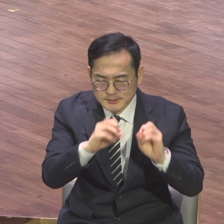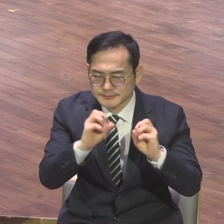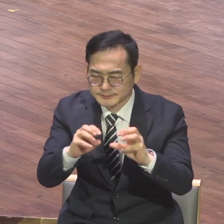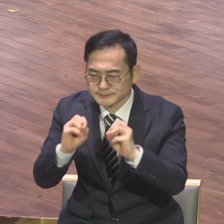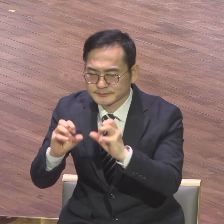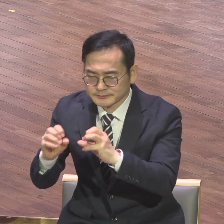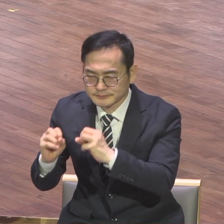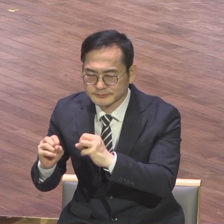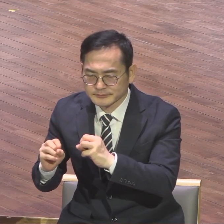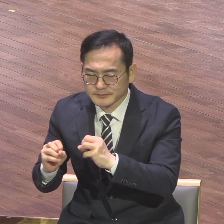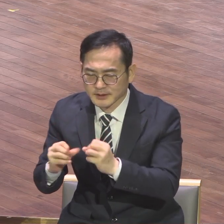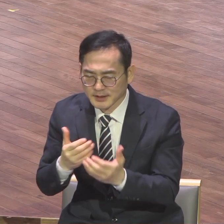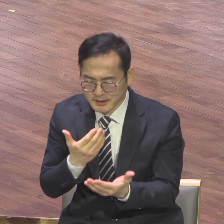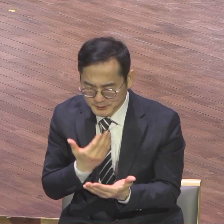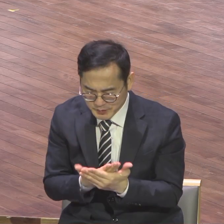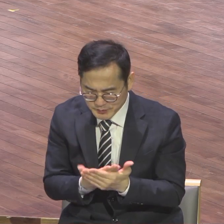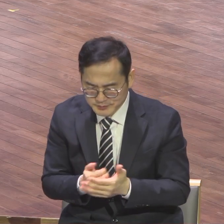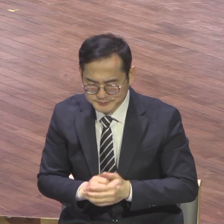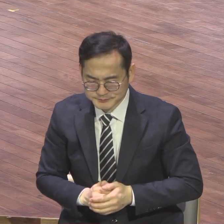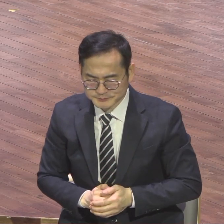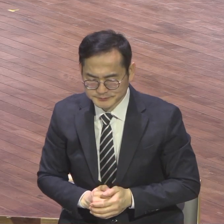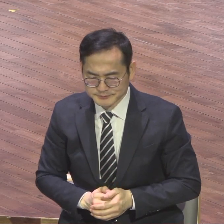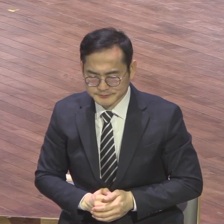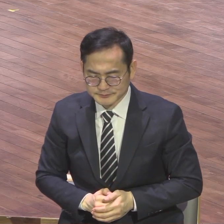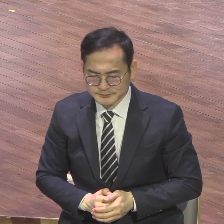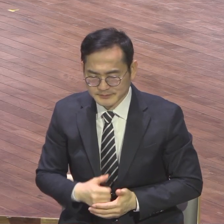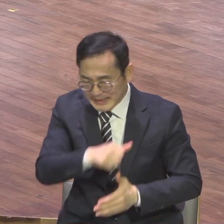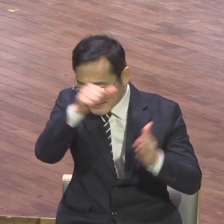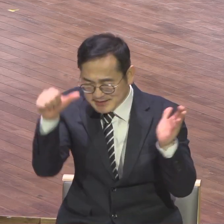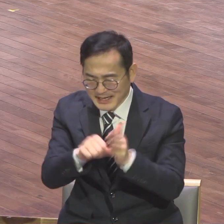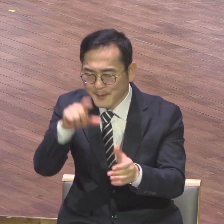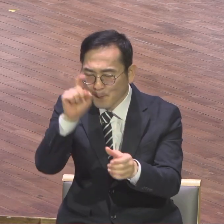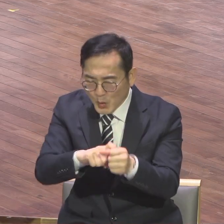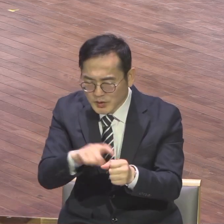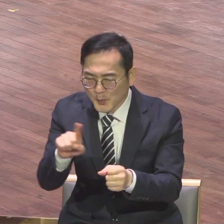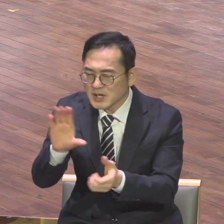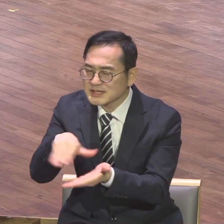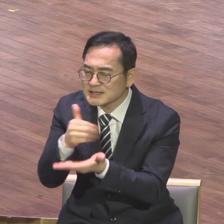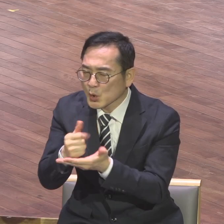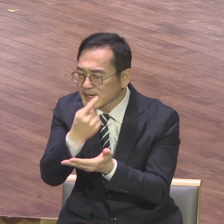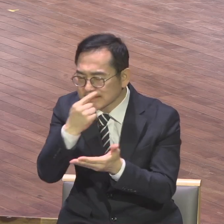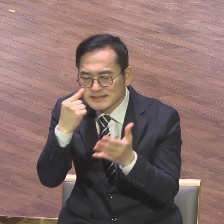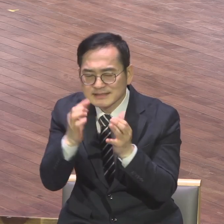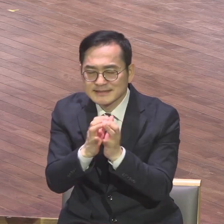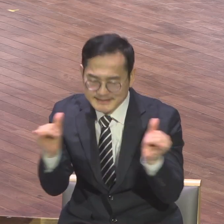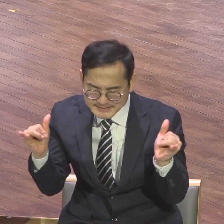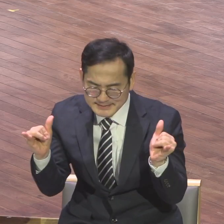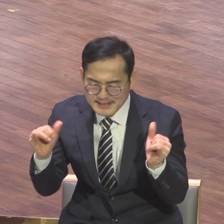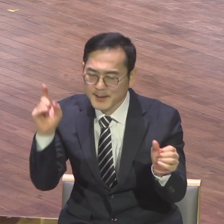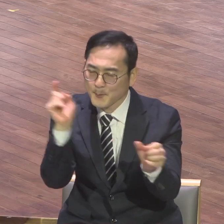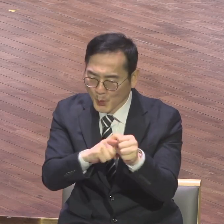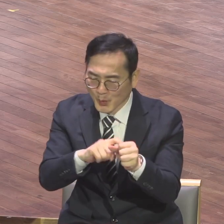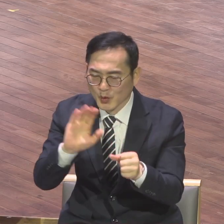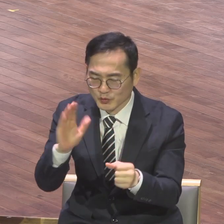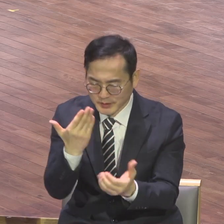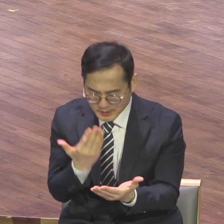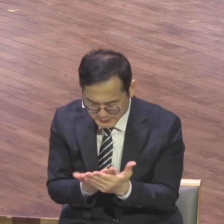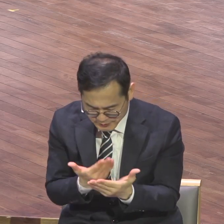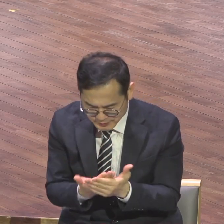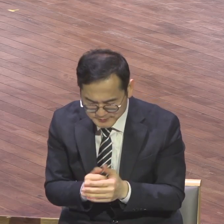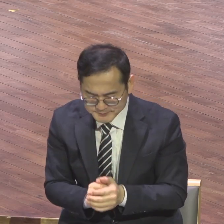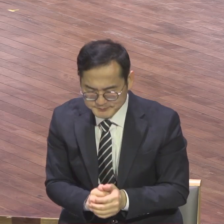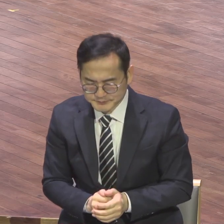어디 가든지 삶 자체가 목표가 중심이 그리스도의 증인의 삶을 사는 스케줄이 되게